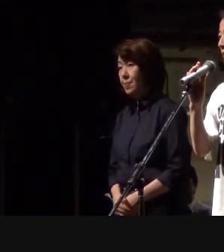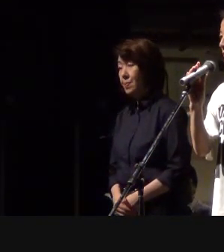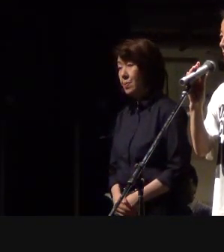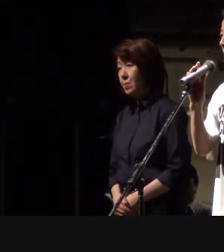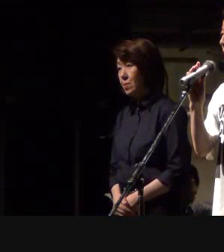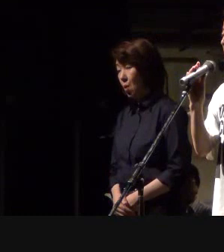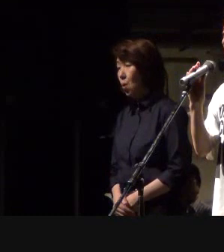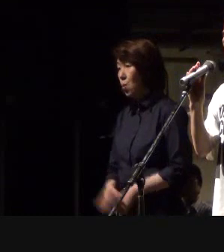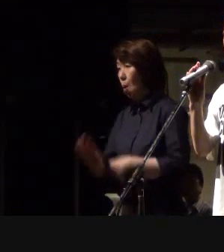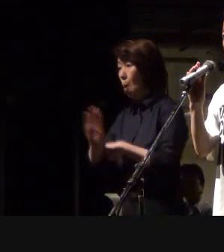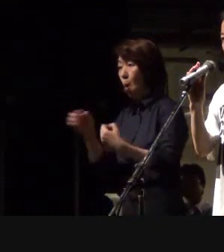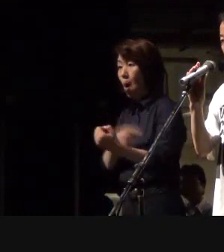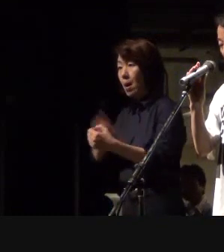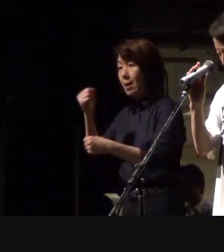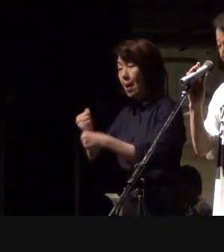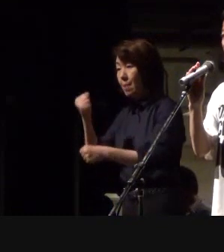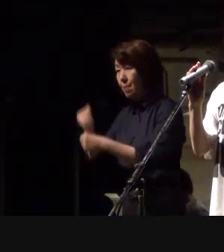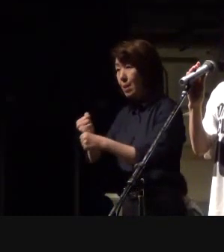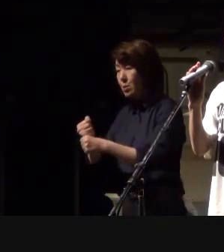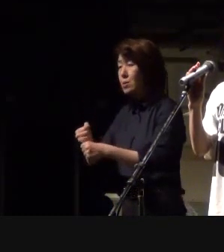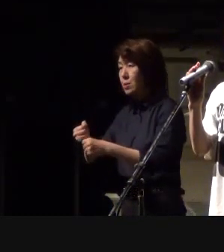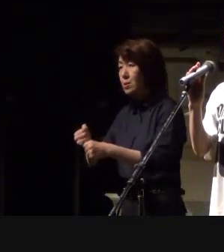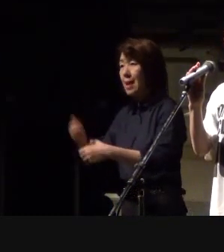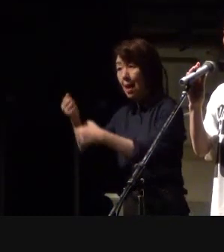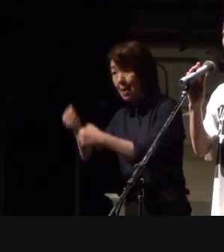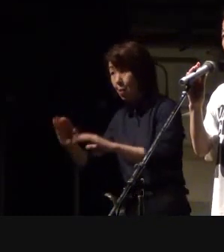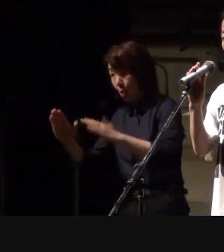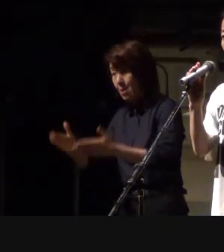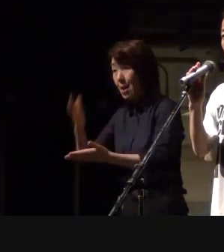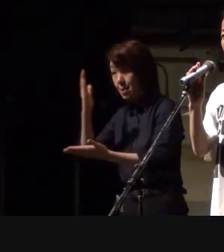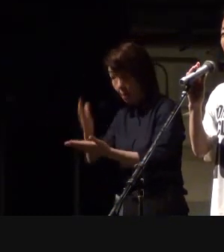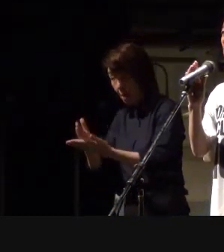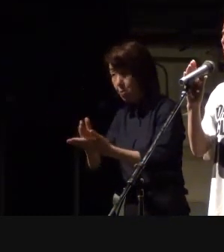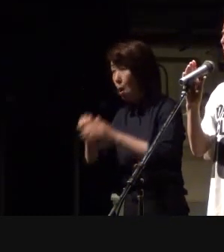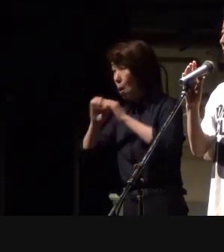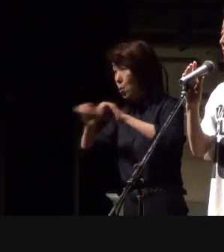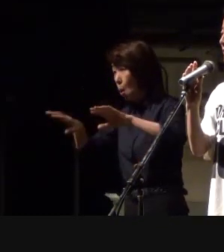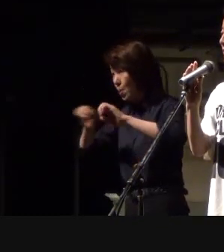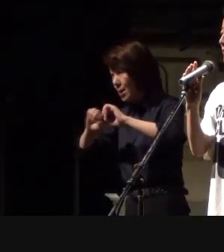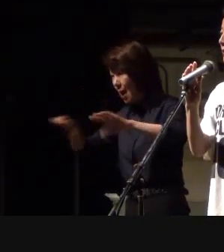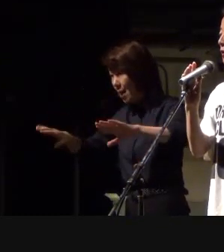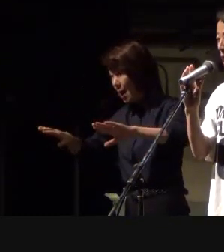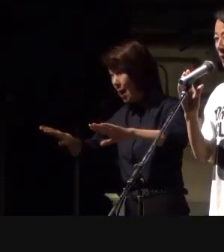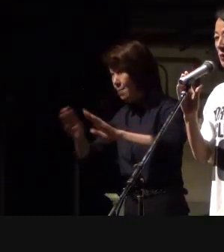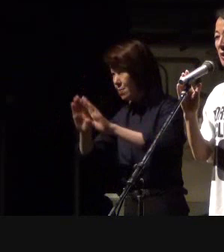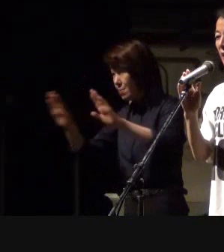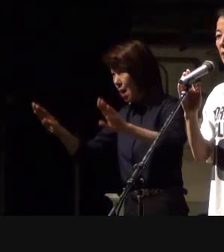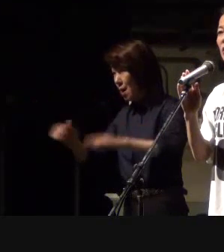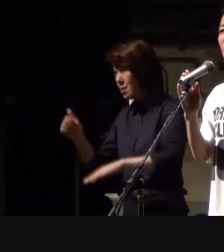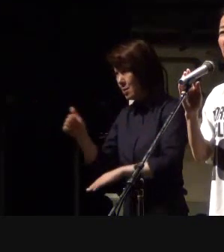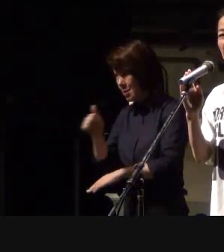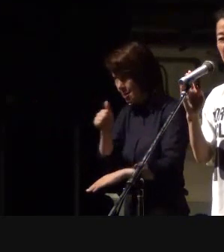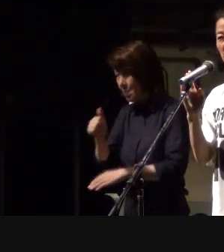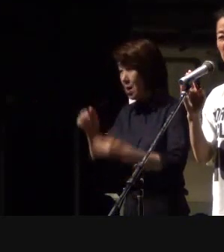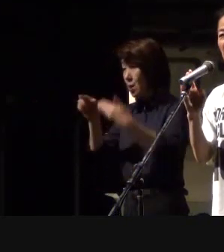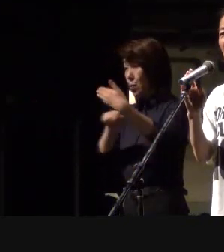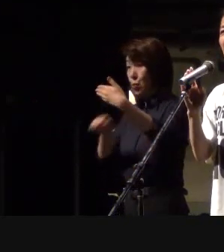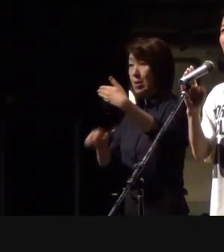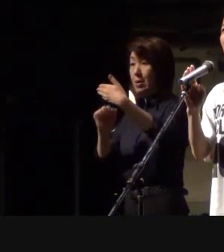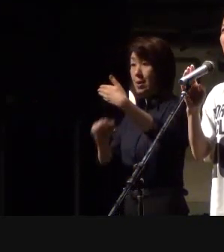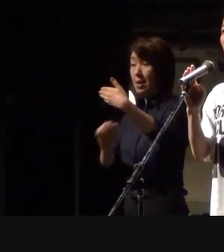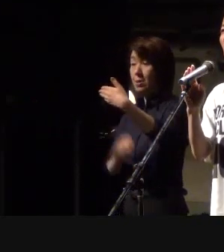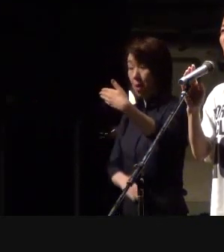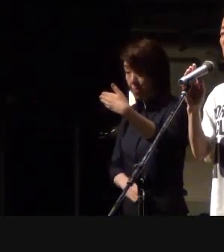脱原発1000万人アクション、呼びかけ人が最初にご紹介しましたが9名いらっしゃい